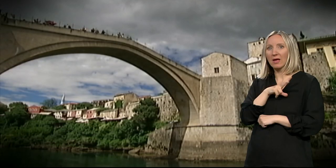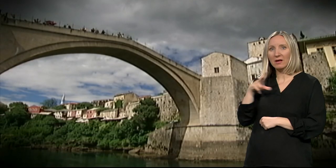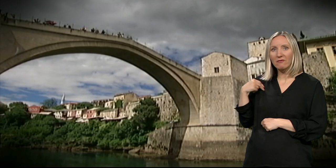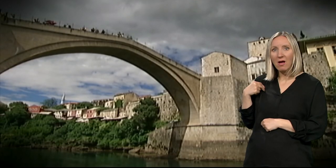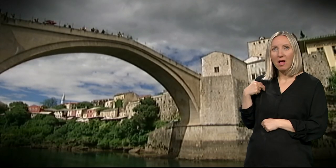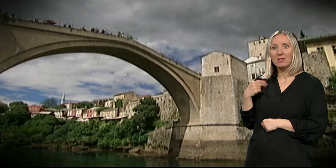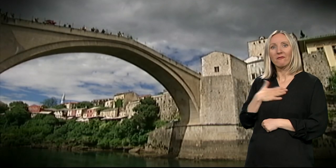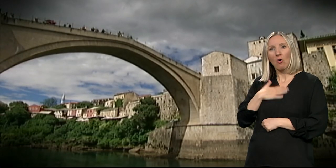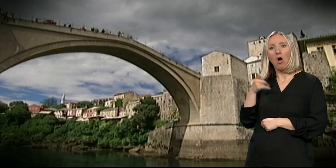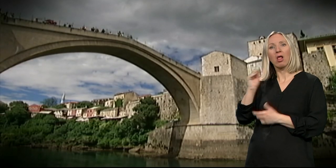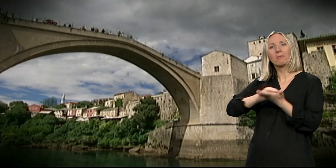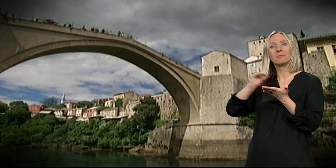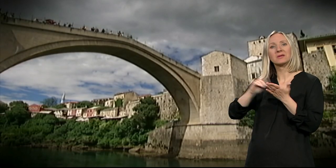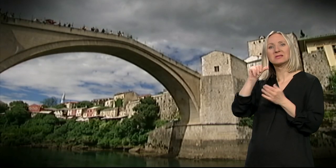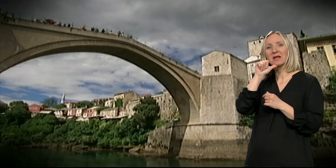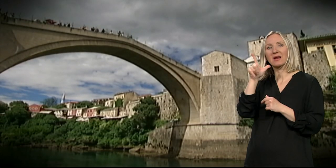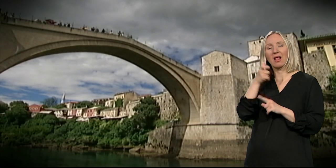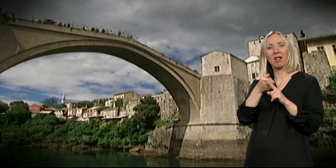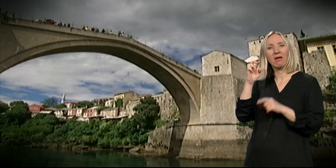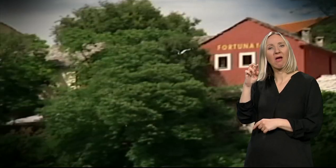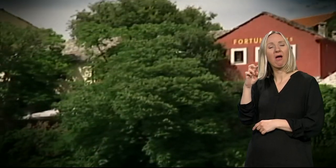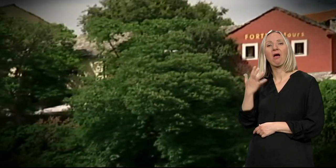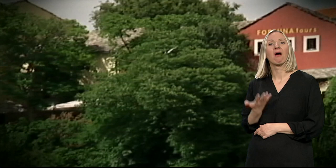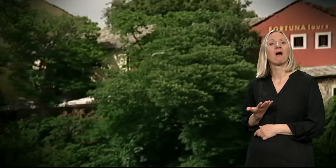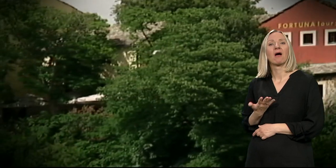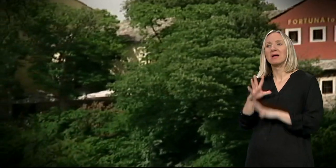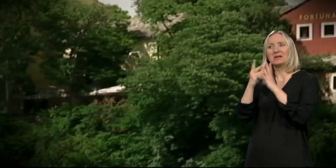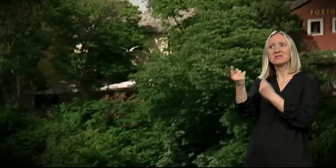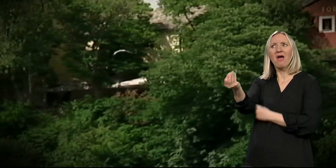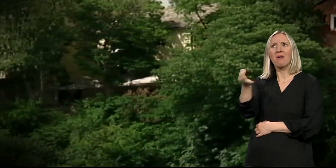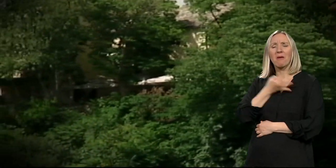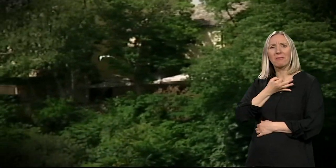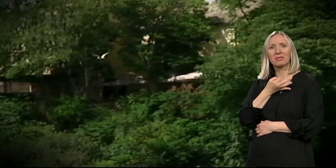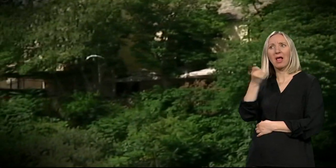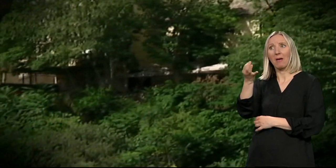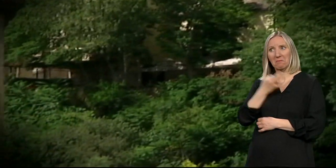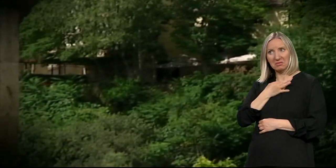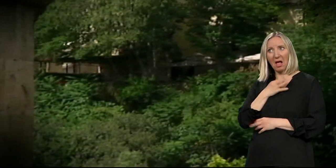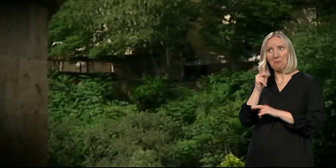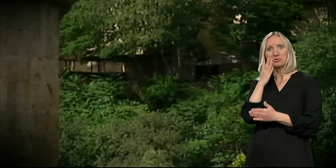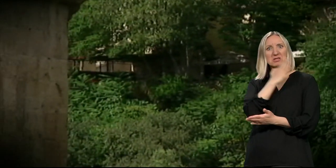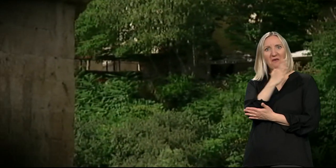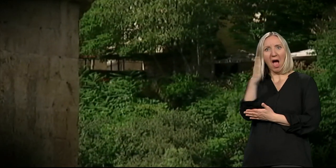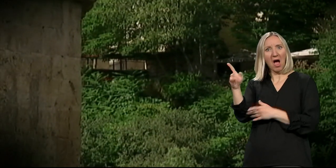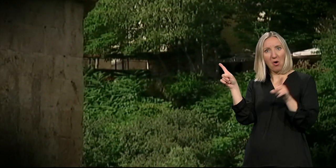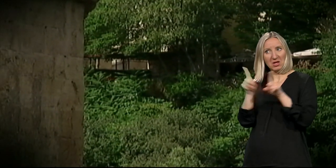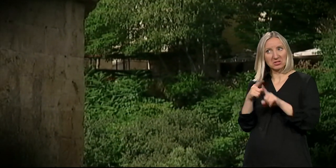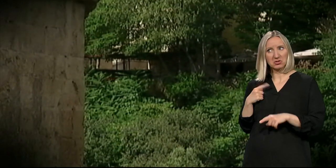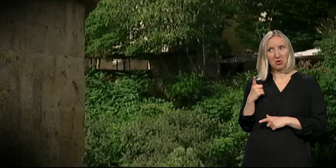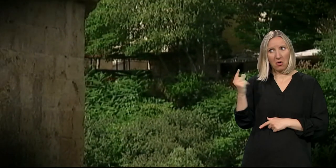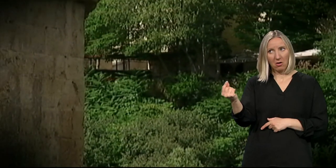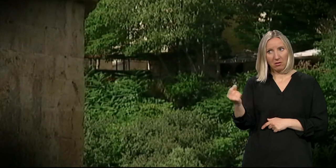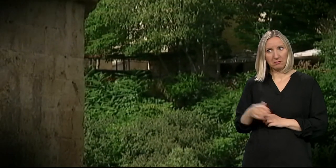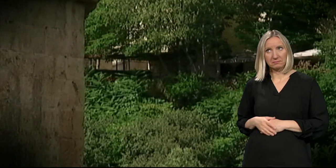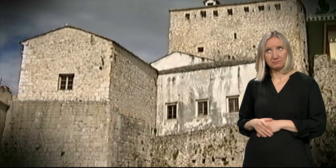Rilke. Sve me je pitala. Pitala me je da li bih mogao sa svakom tako. Sačuvaj